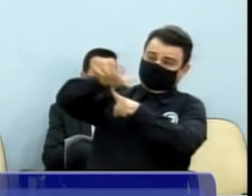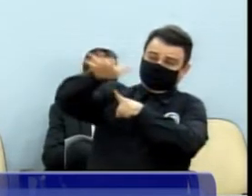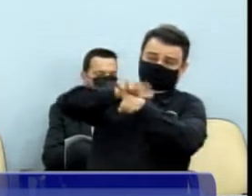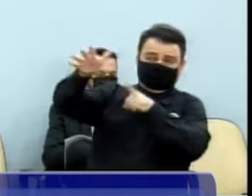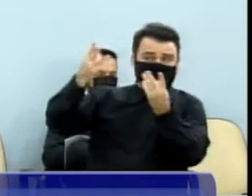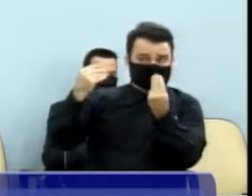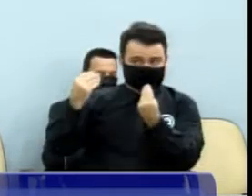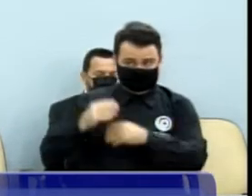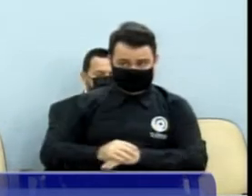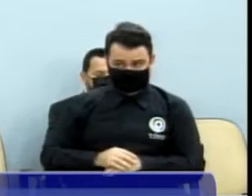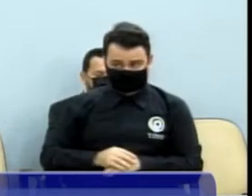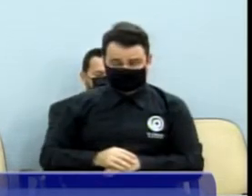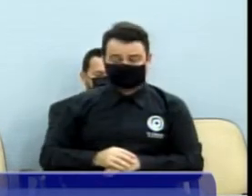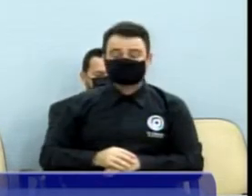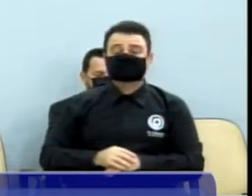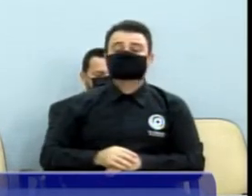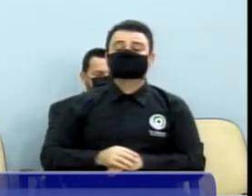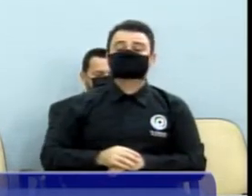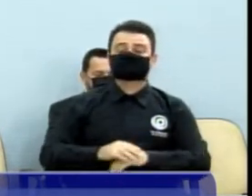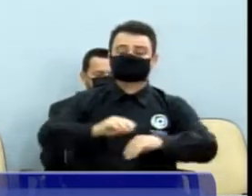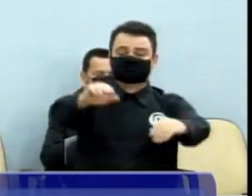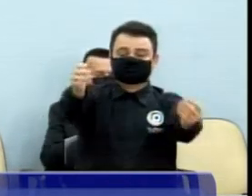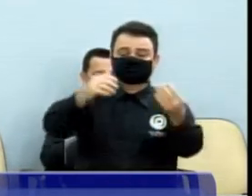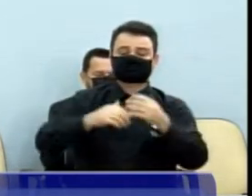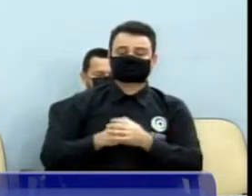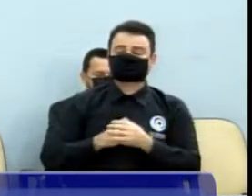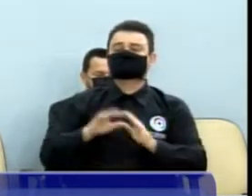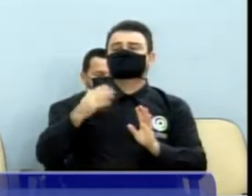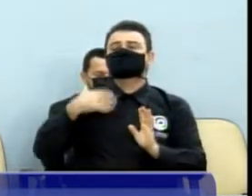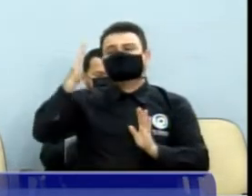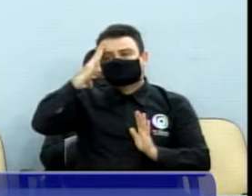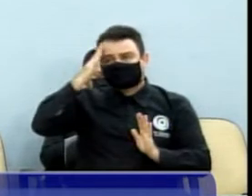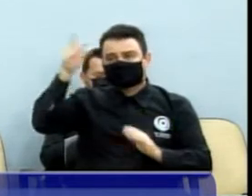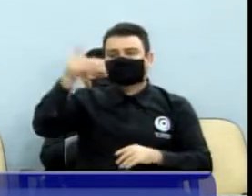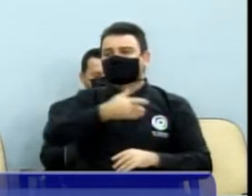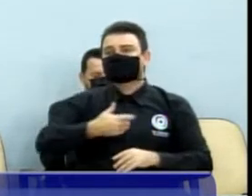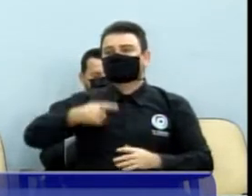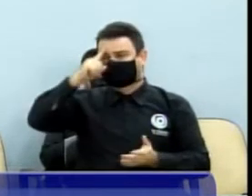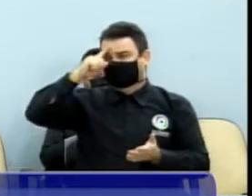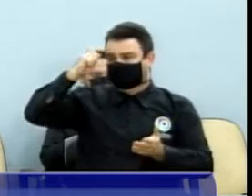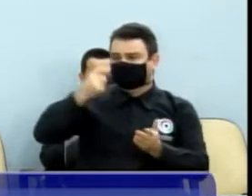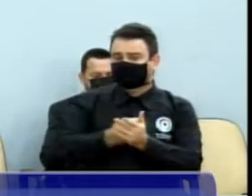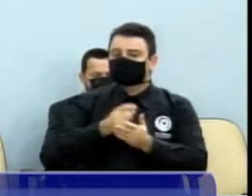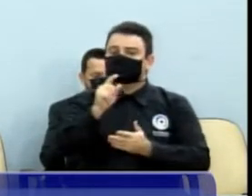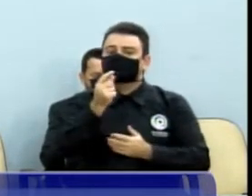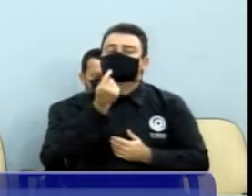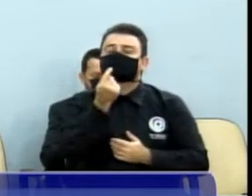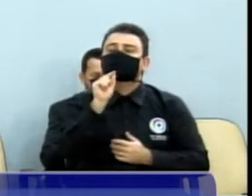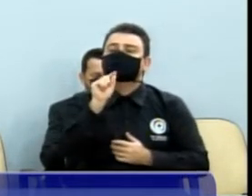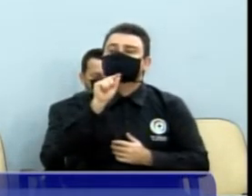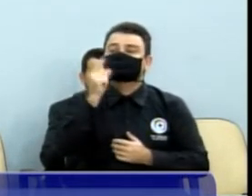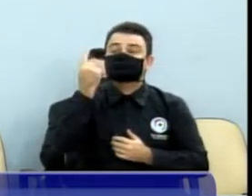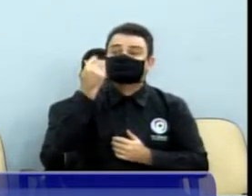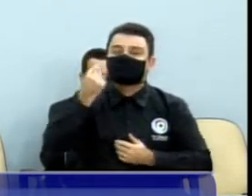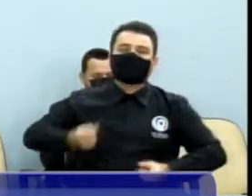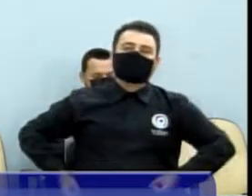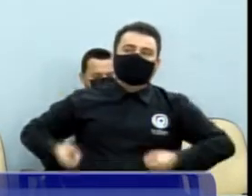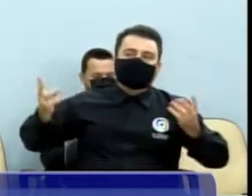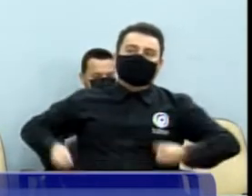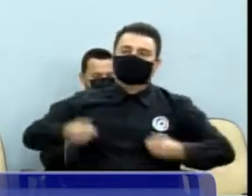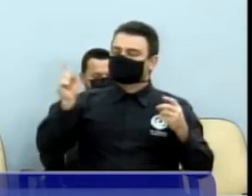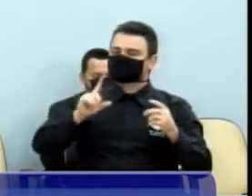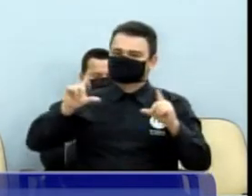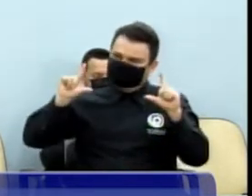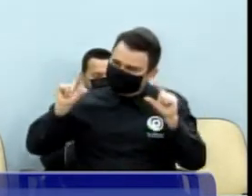que o governo federal mantém política de teto de gastos e o sua favoráveis Só não concordo de Um item do requerimento